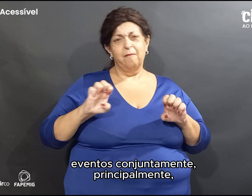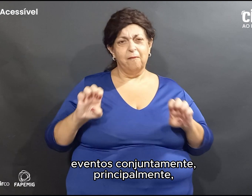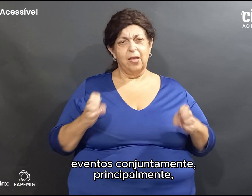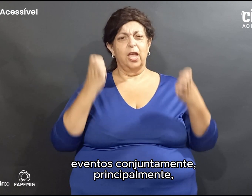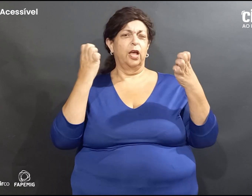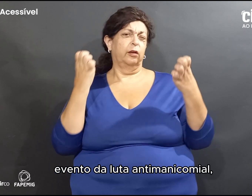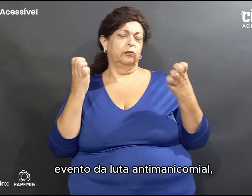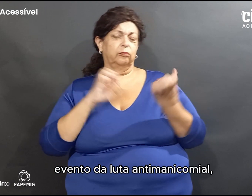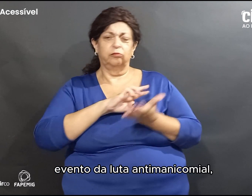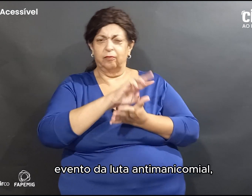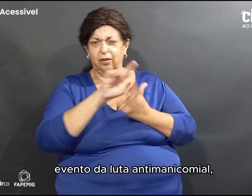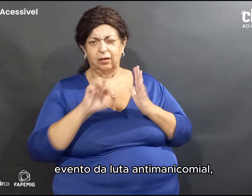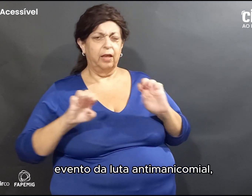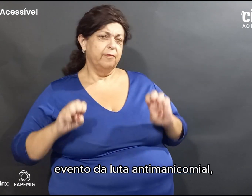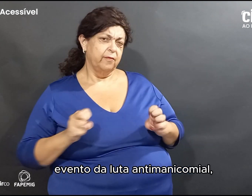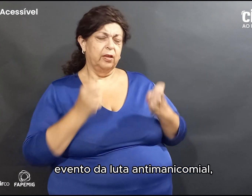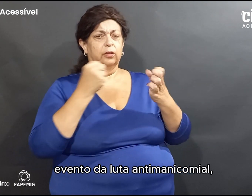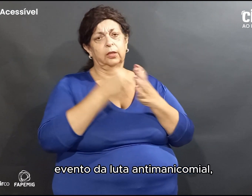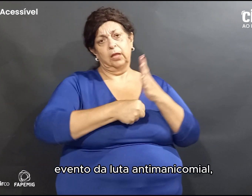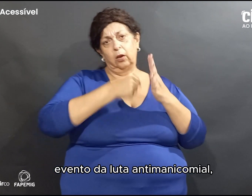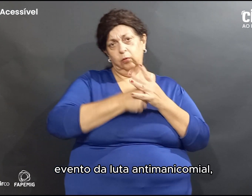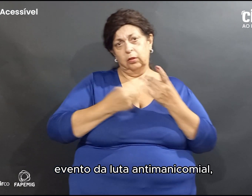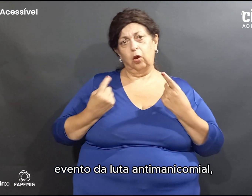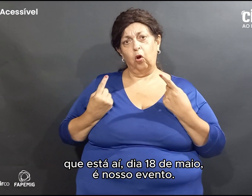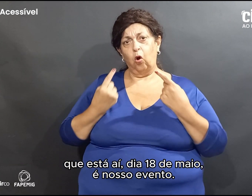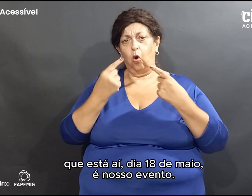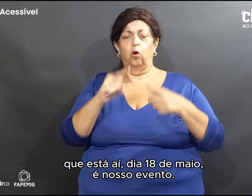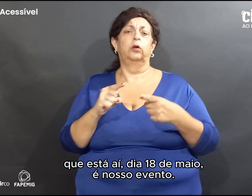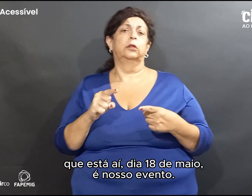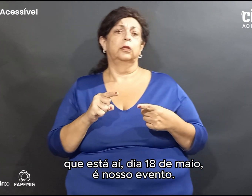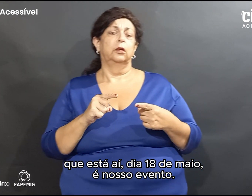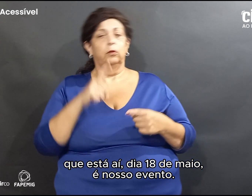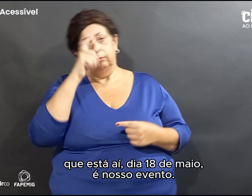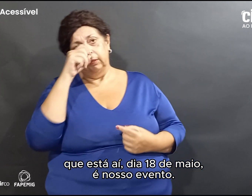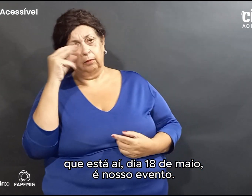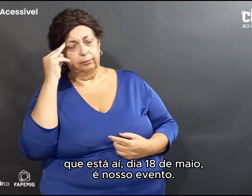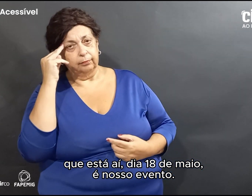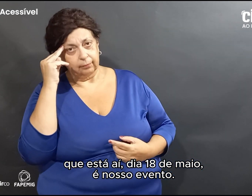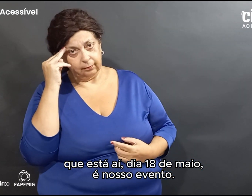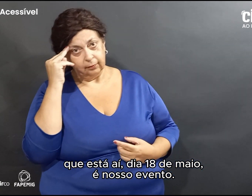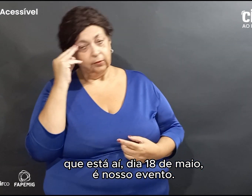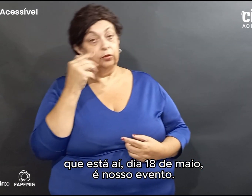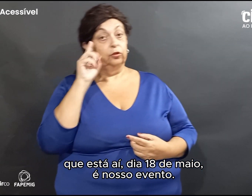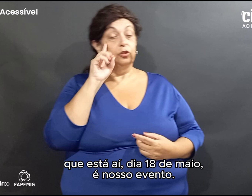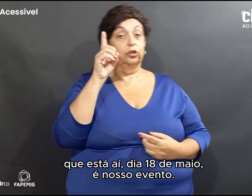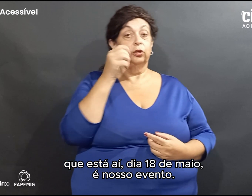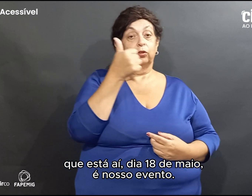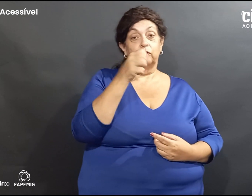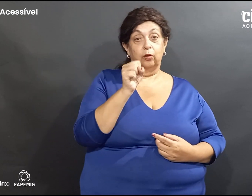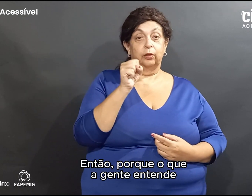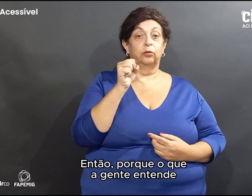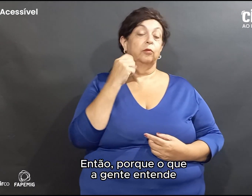principalmente evento da luta antimanicomial, né, que aí tá aí, dia 18 de maio é nosso evento.